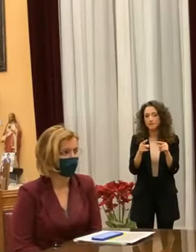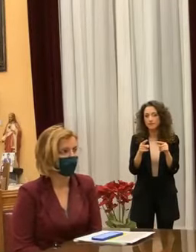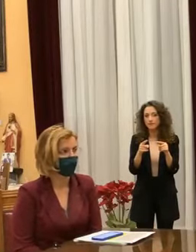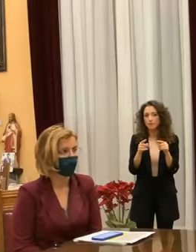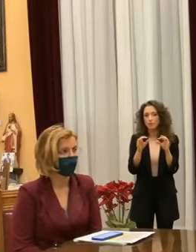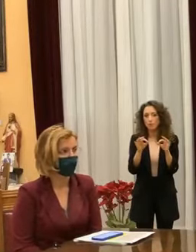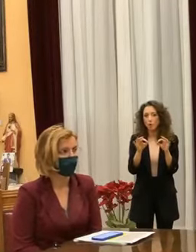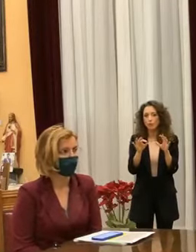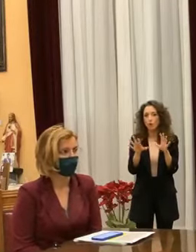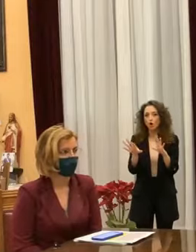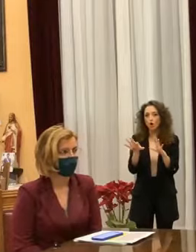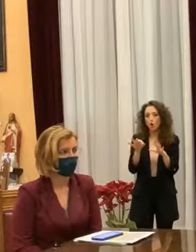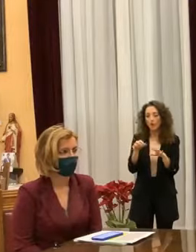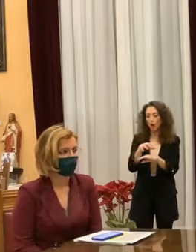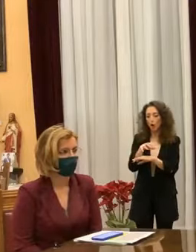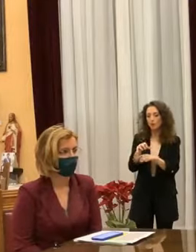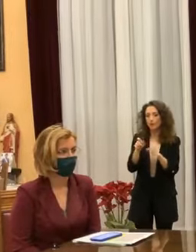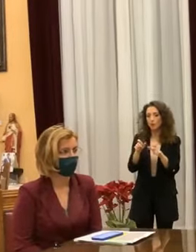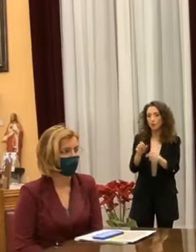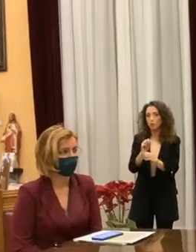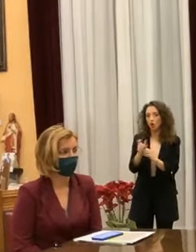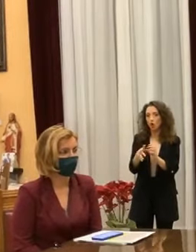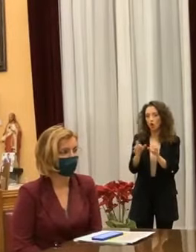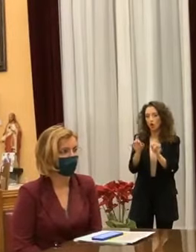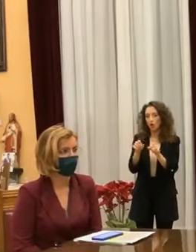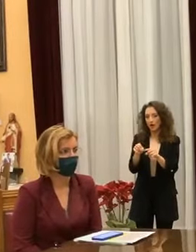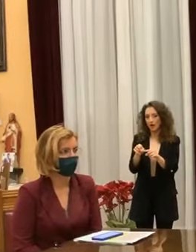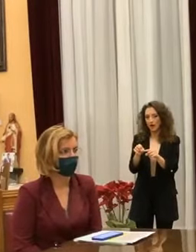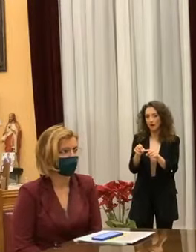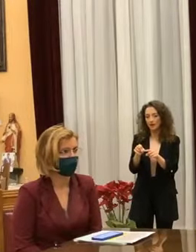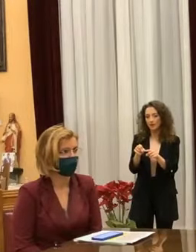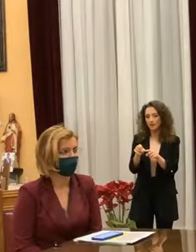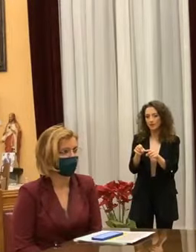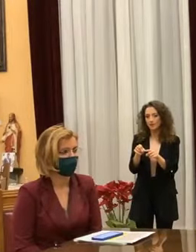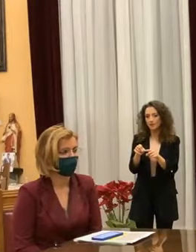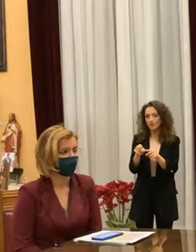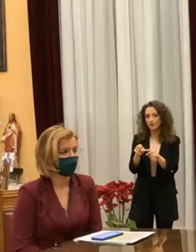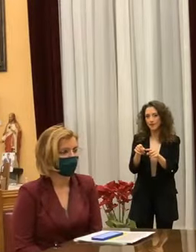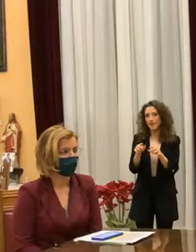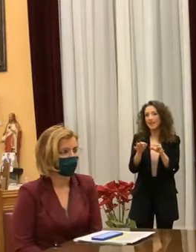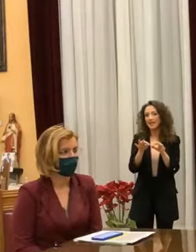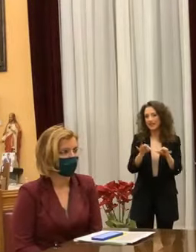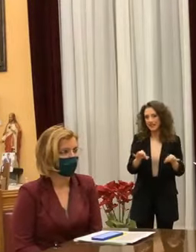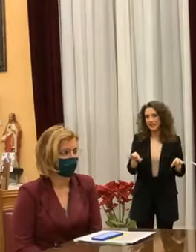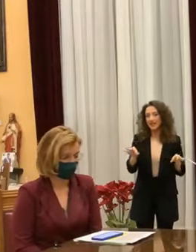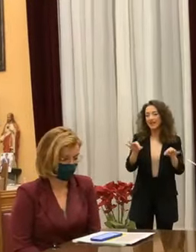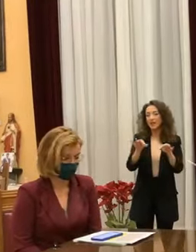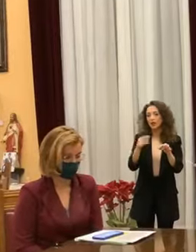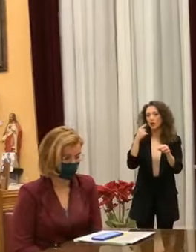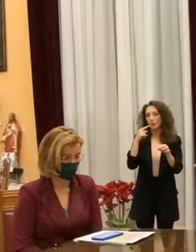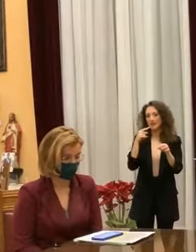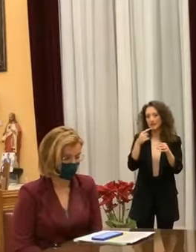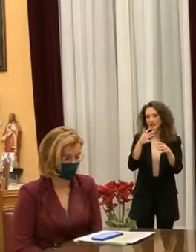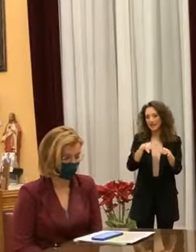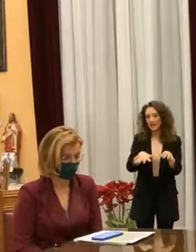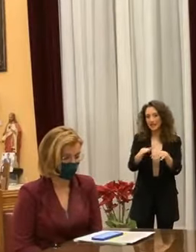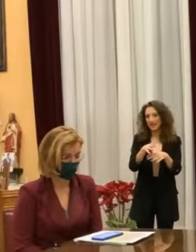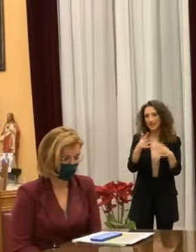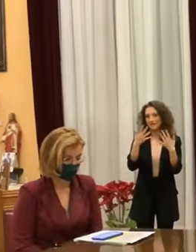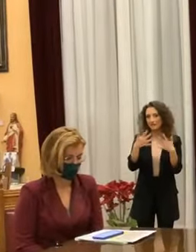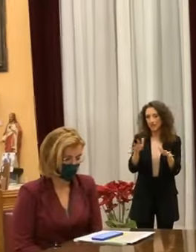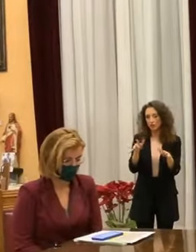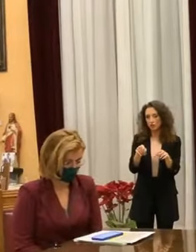acta per la gestione dell'emergenza da Covid-19 nel territorio della provincia di Messina, che in ogni caso svolge